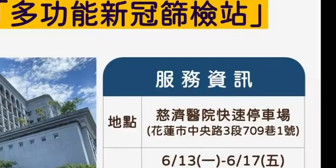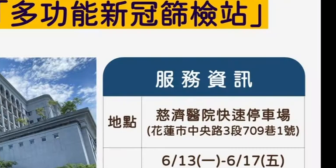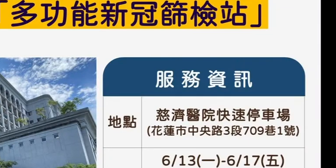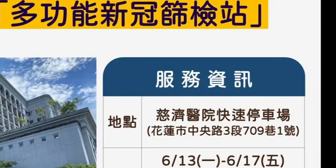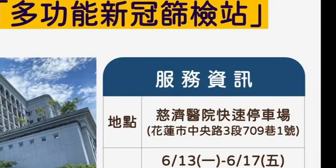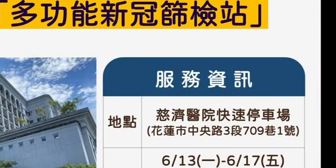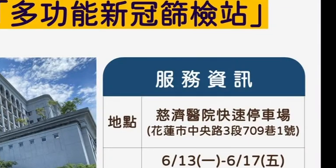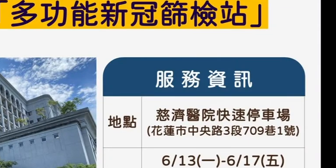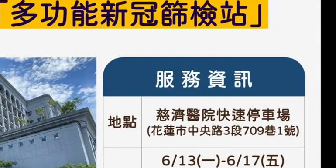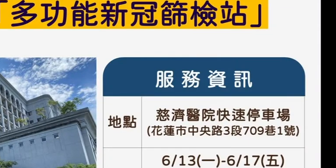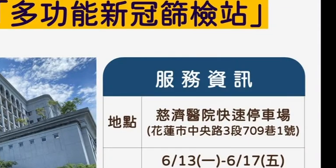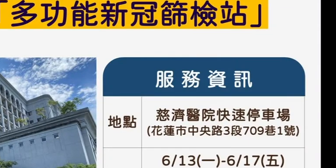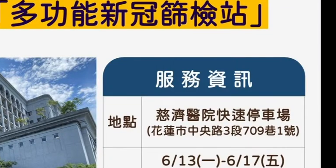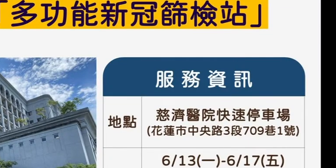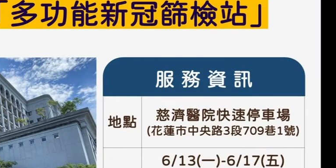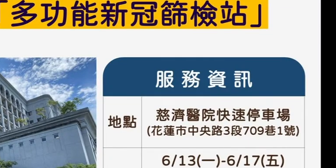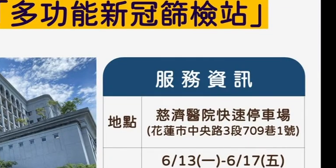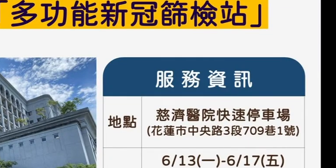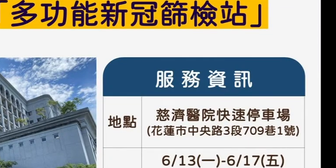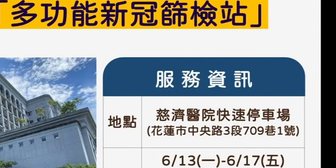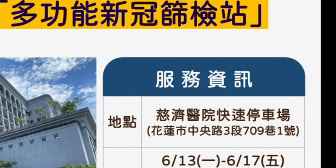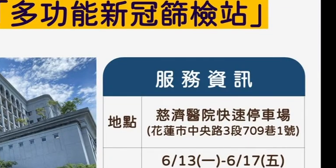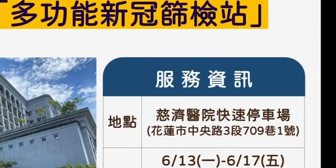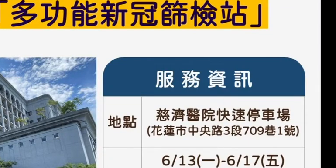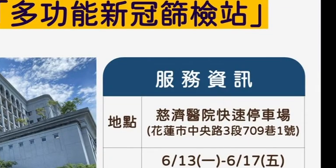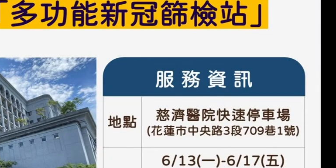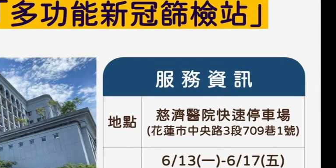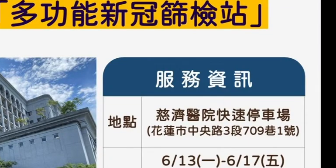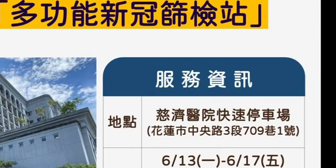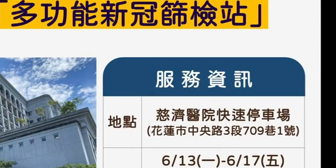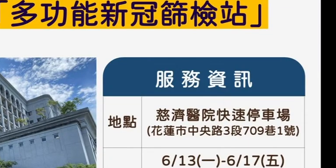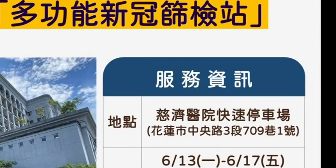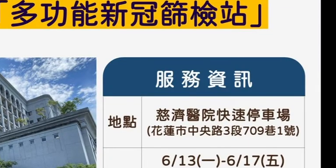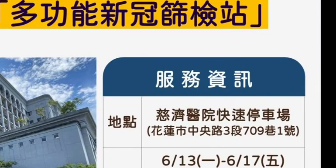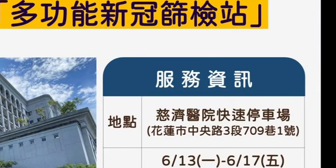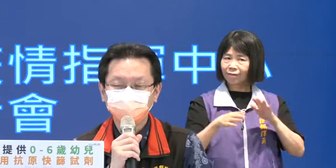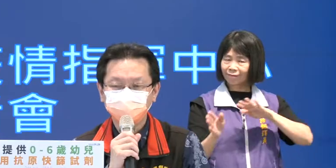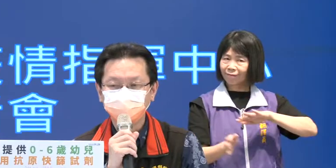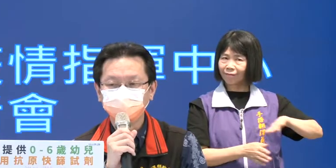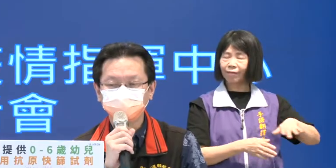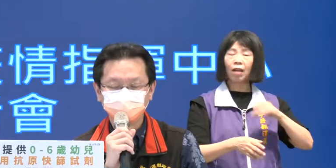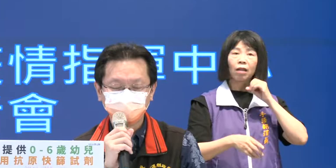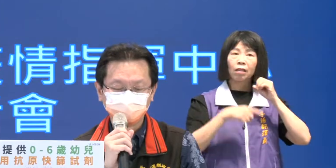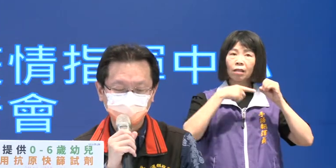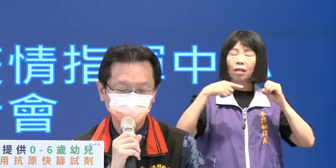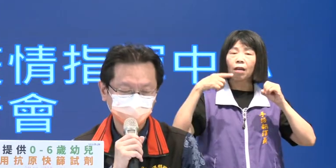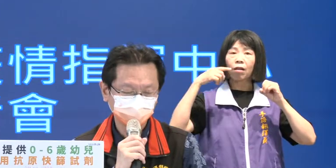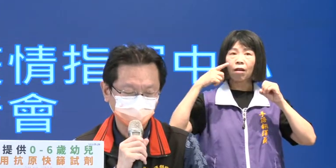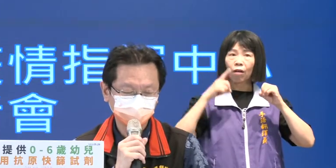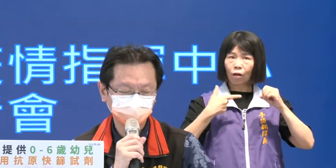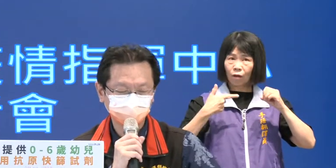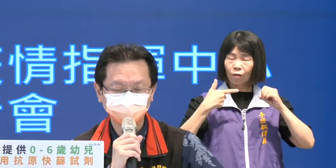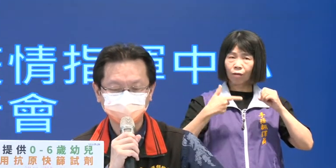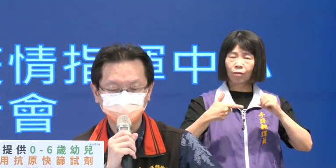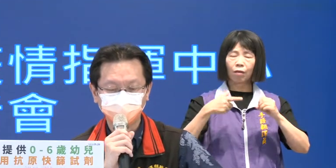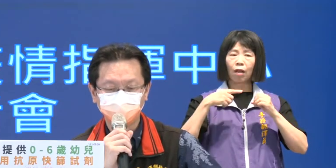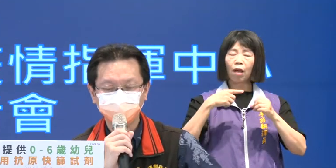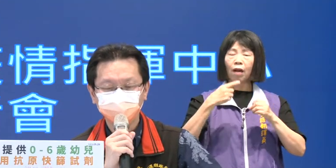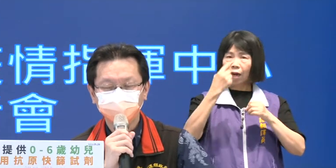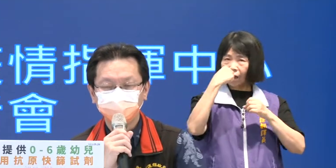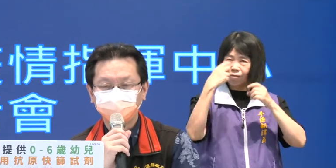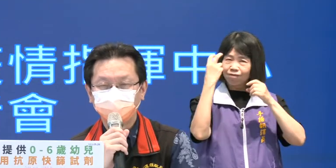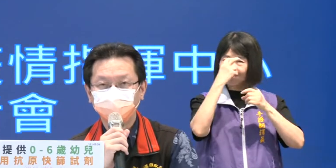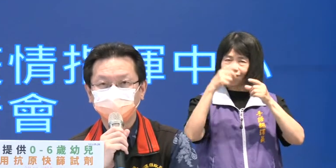个正常上班时间，他服务的时间是早上9点到中午12点半，零五 G 的加上快筛4G的部